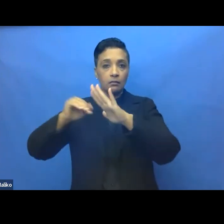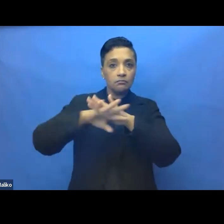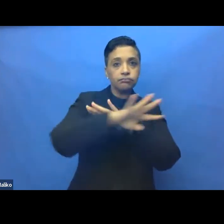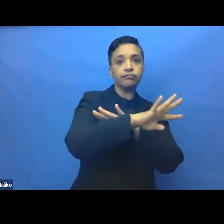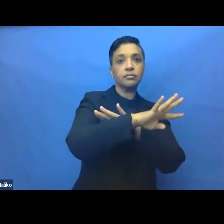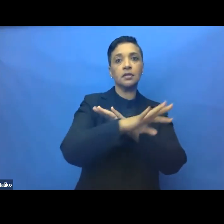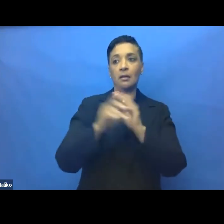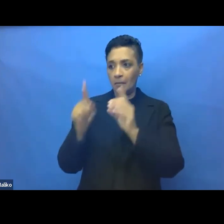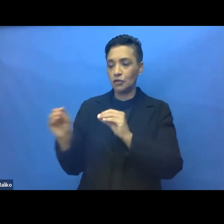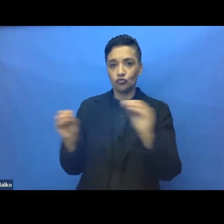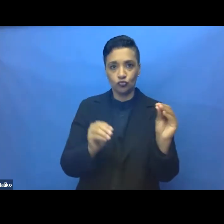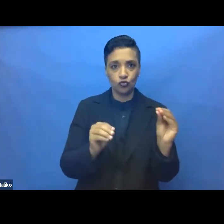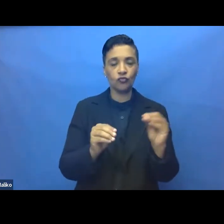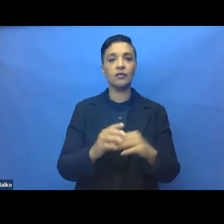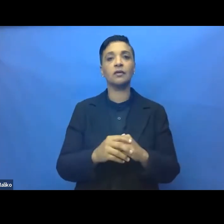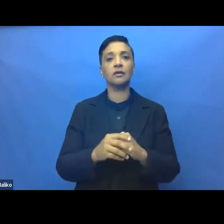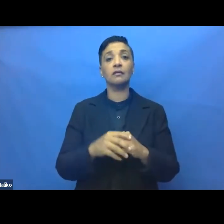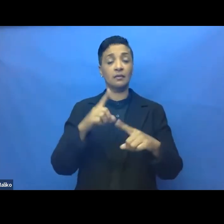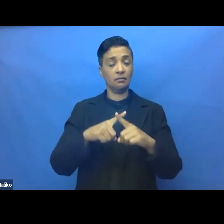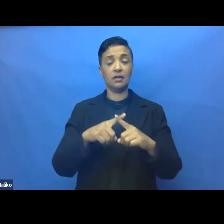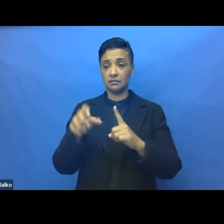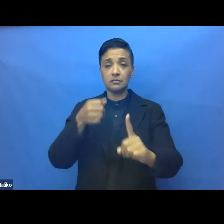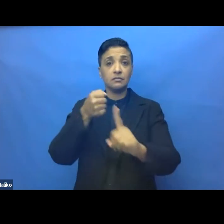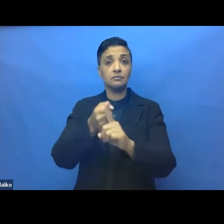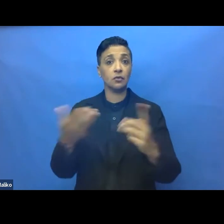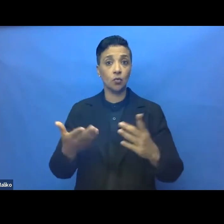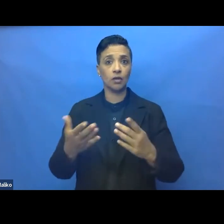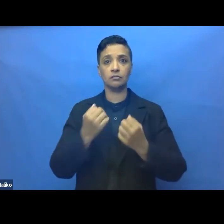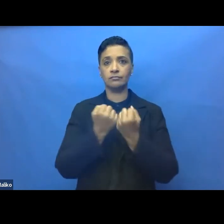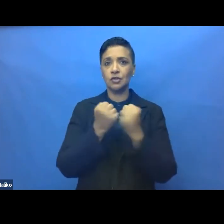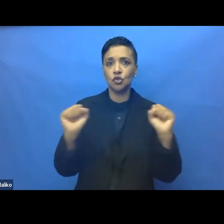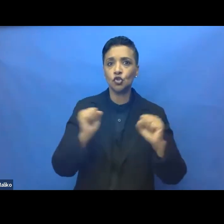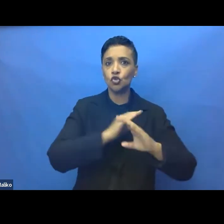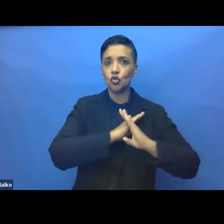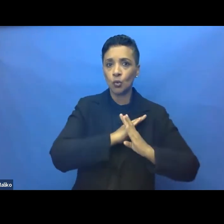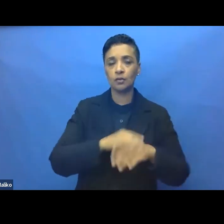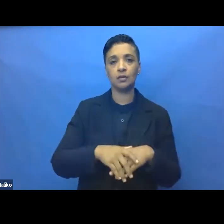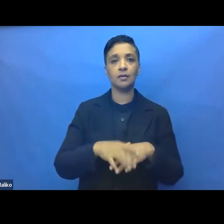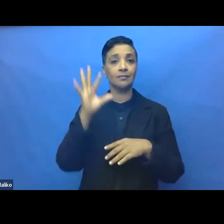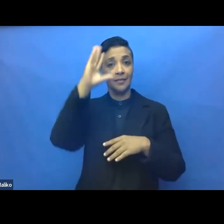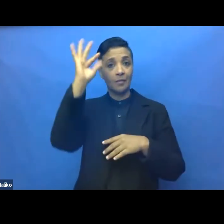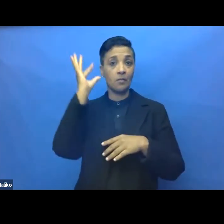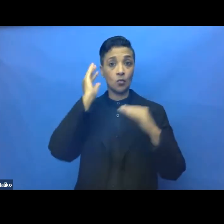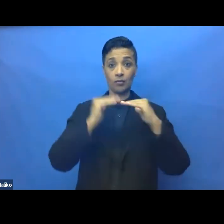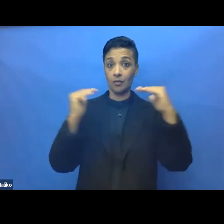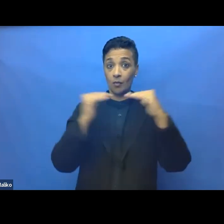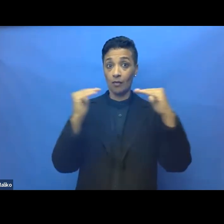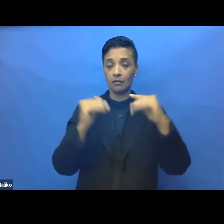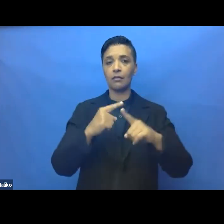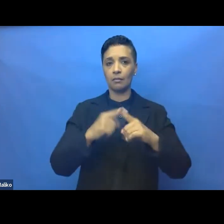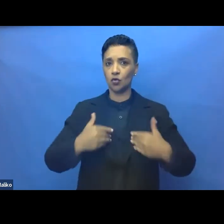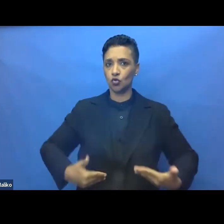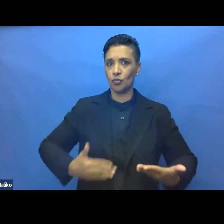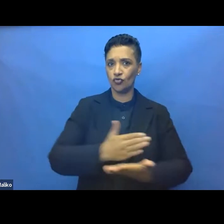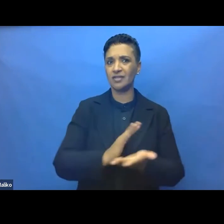et des migrations avec des répercussions supplémentaires et importantes sur la sécurité, l'égalité